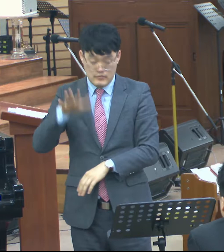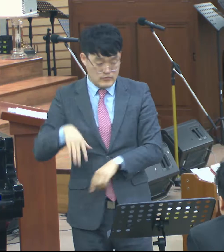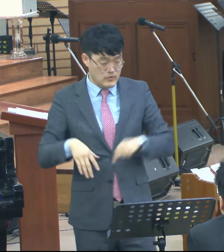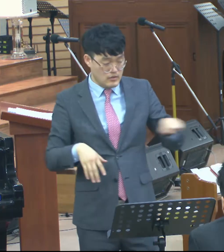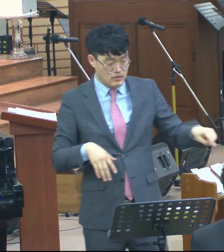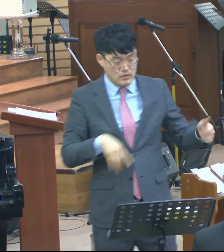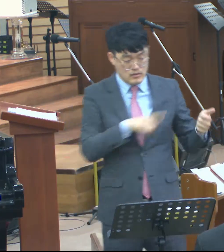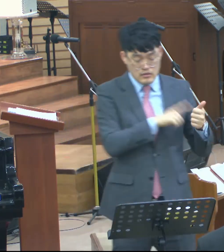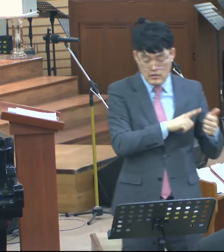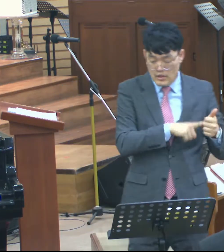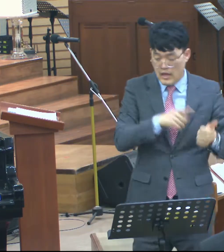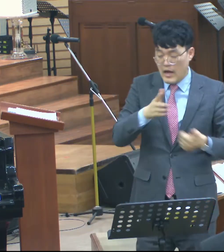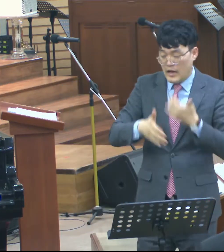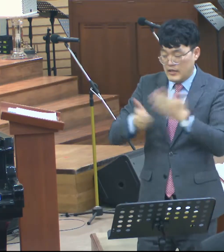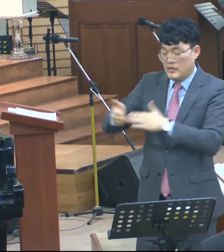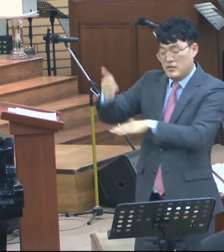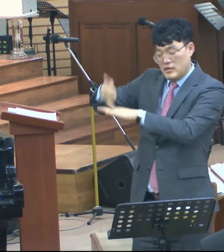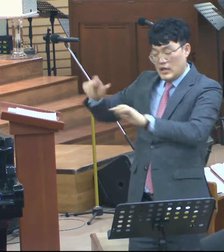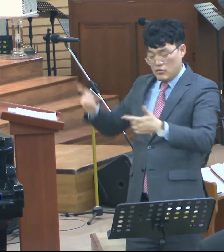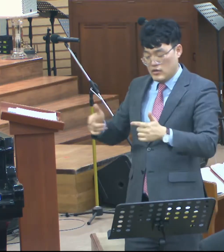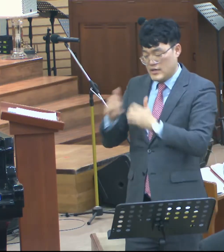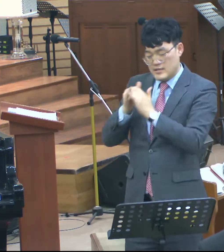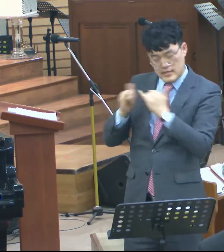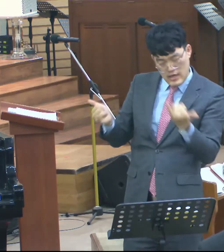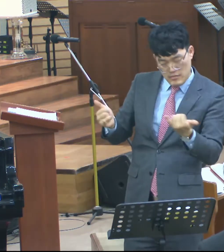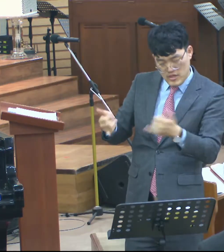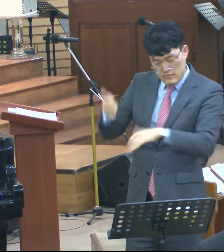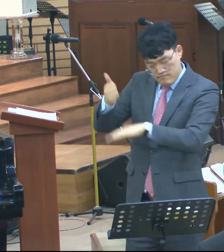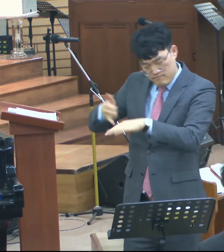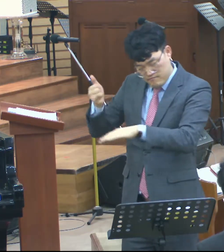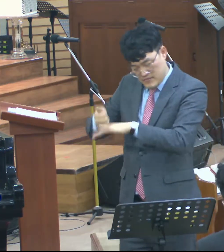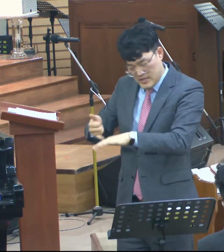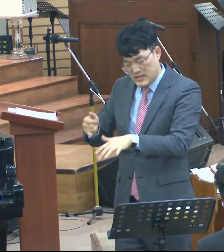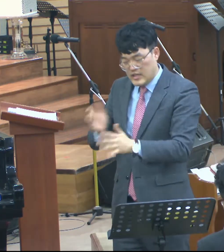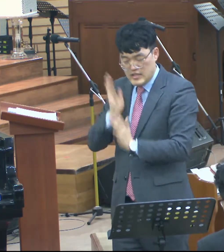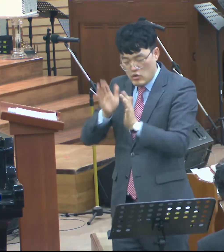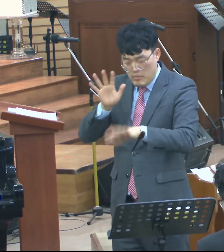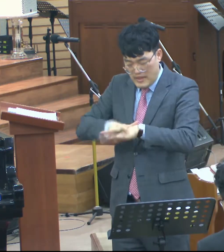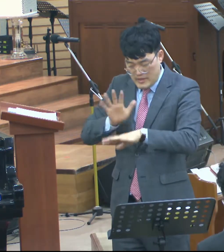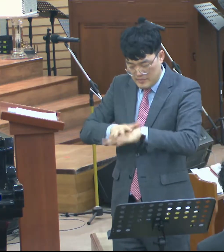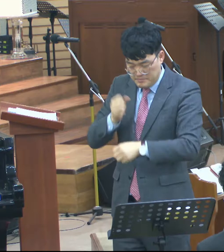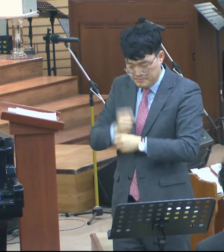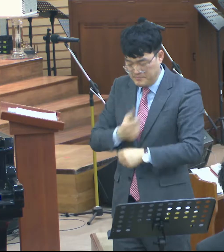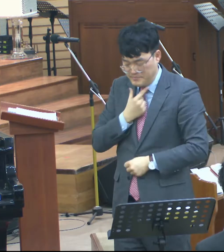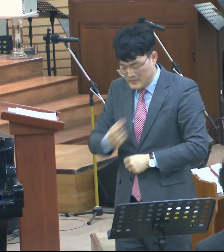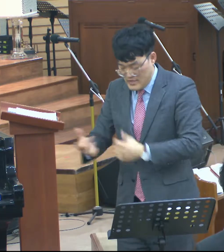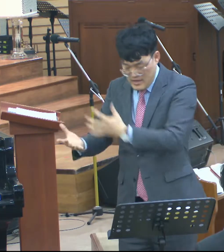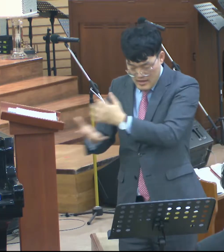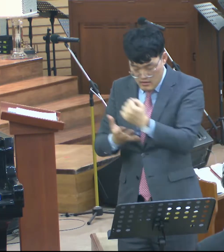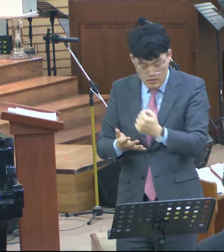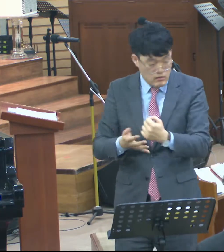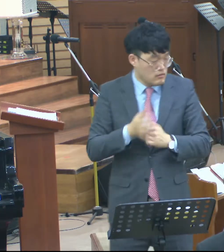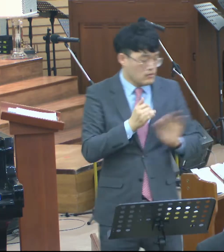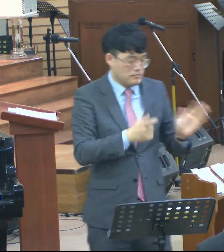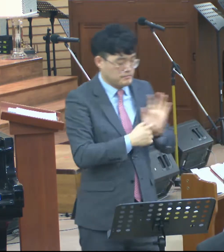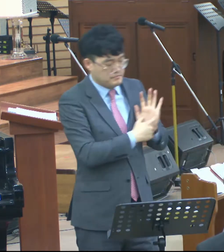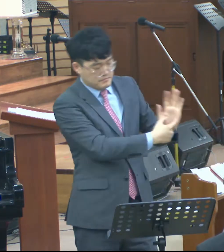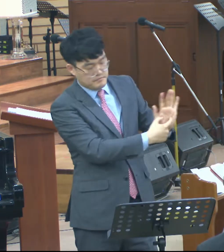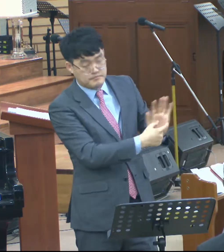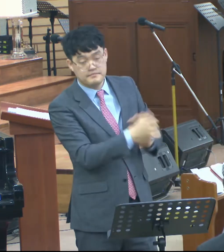거죠. 나봇은 거부했습니다. 아합은 자기가 왕이면 별국 근처에 있는 포도원 정도는 매입할 수